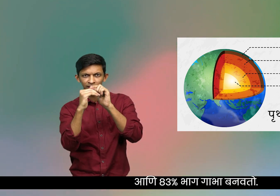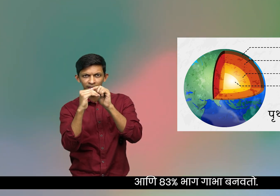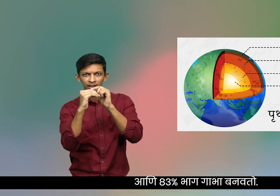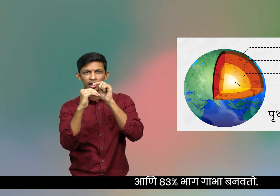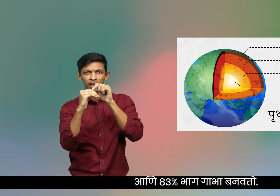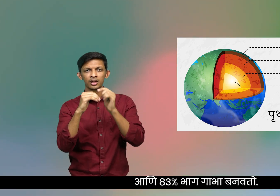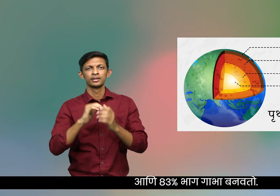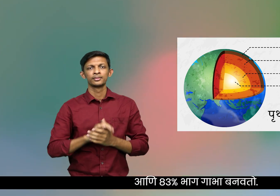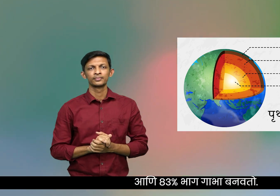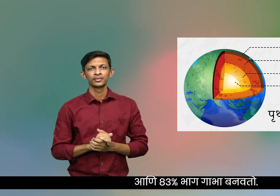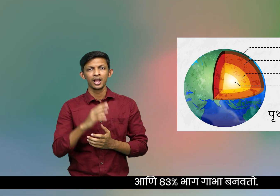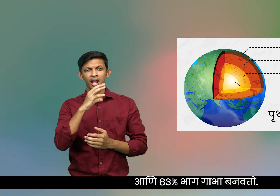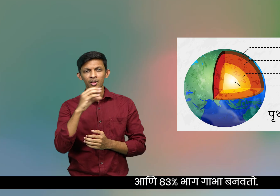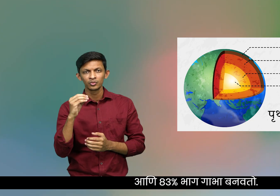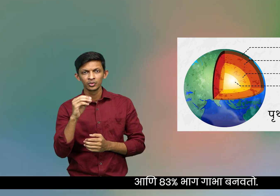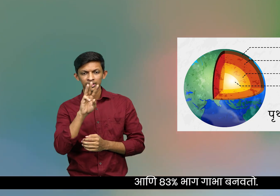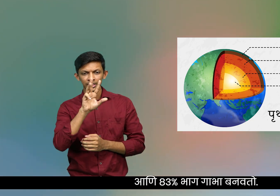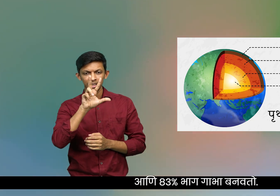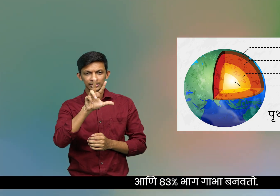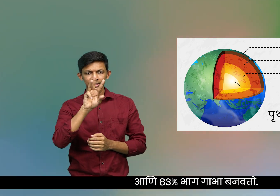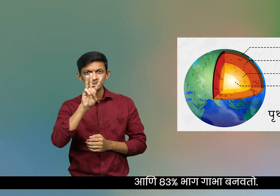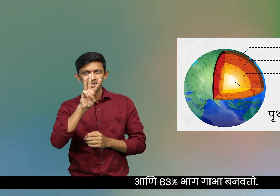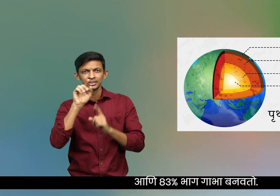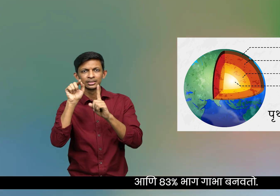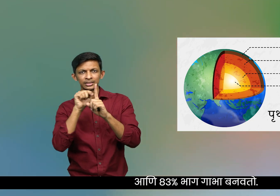आणि 83% भाग गाभा बनवतो.